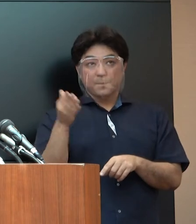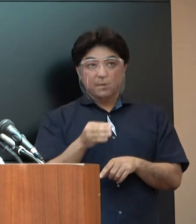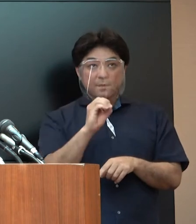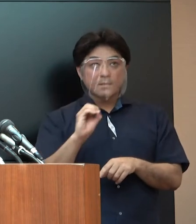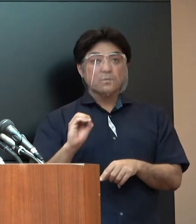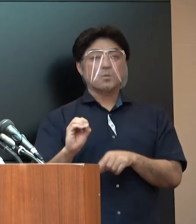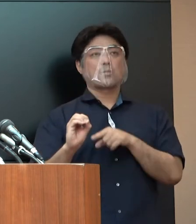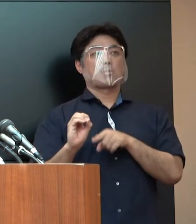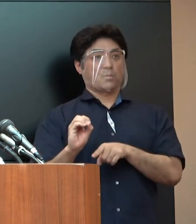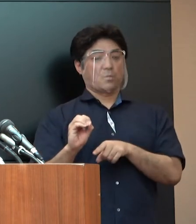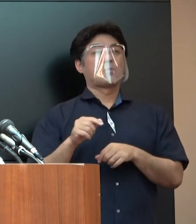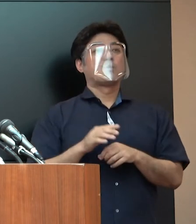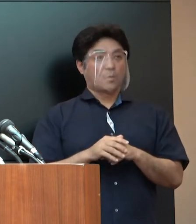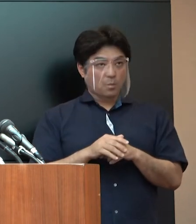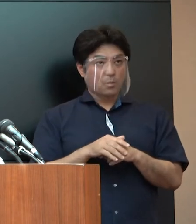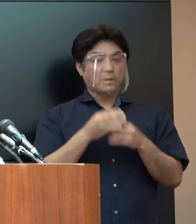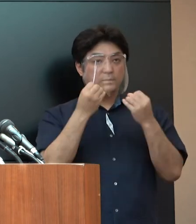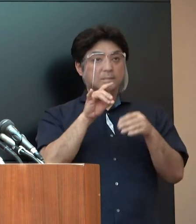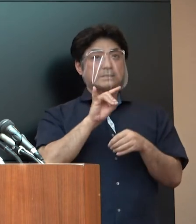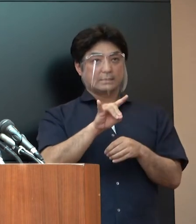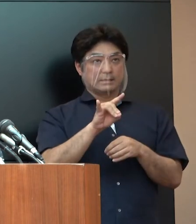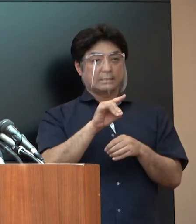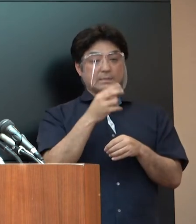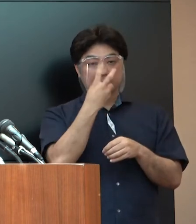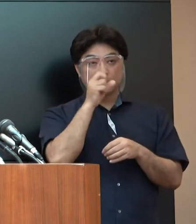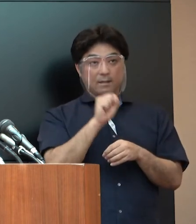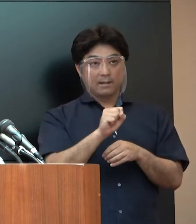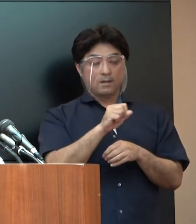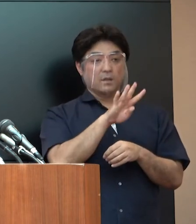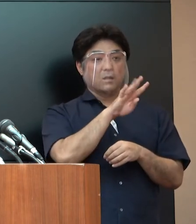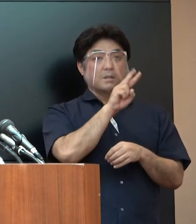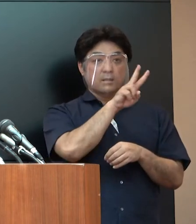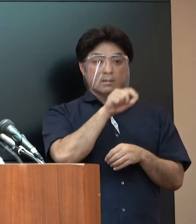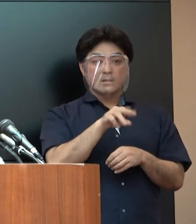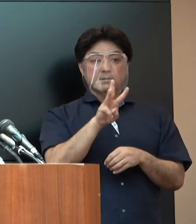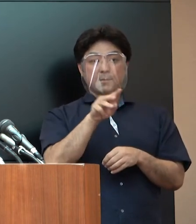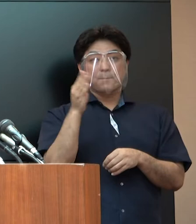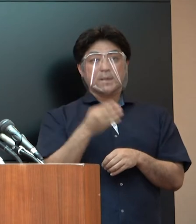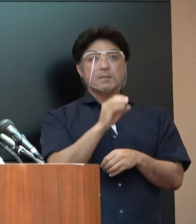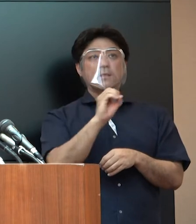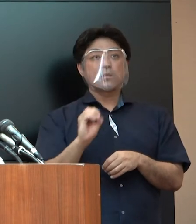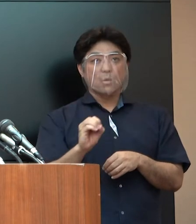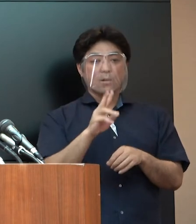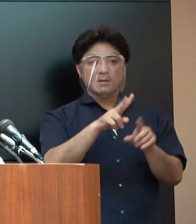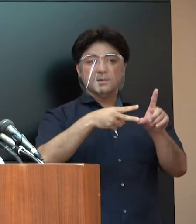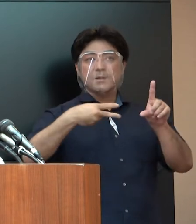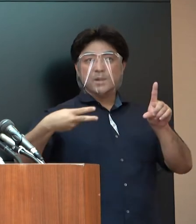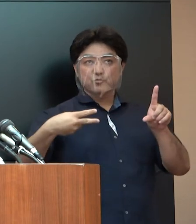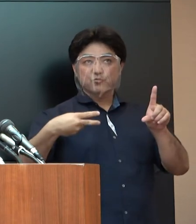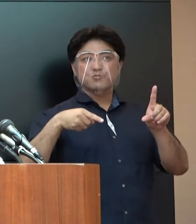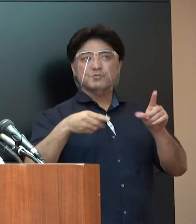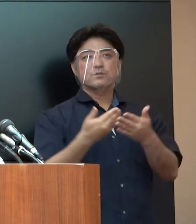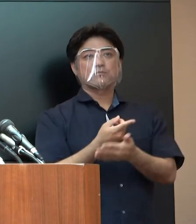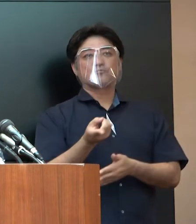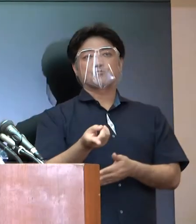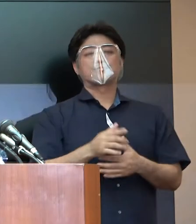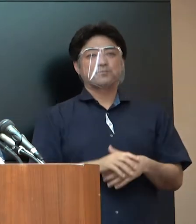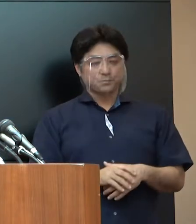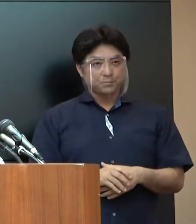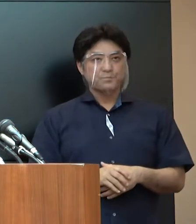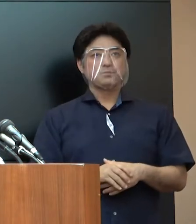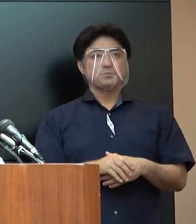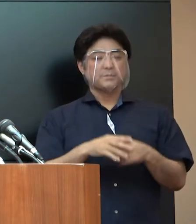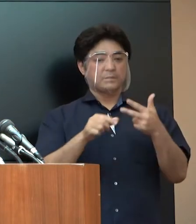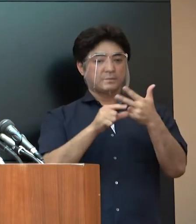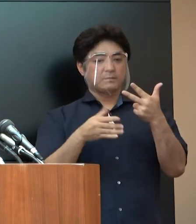35.1% と新規 PCR 検査の陽性率 2.3% は第2段階の範囲にとどまっております。